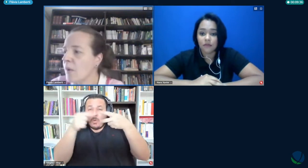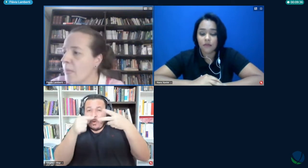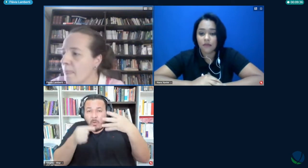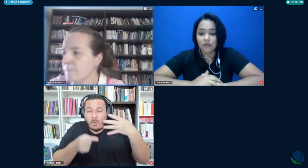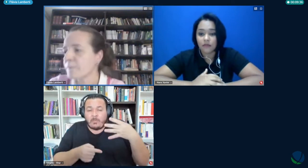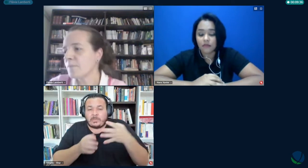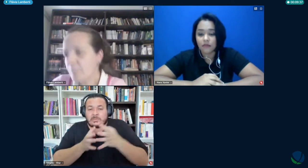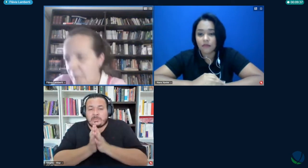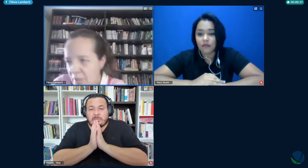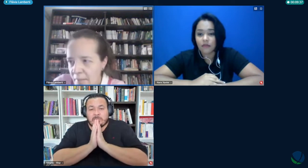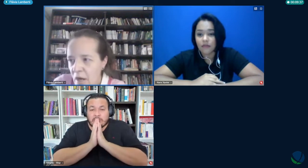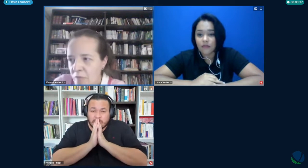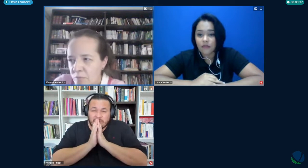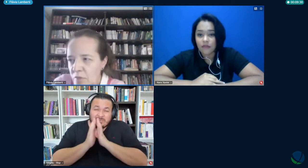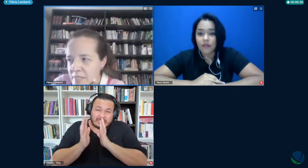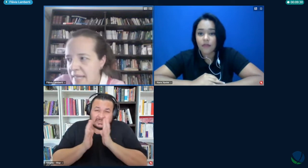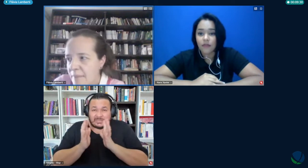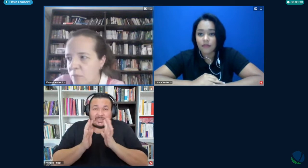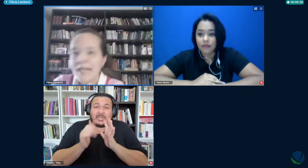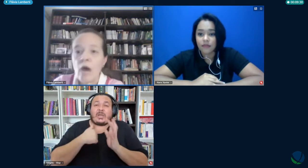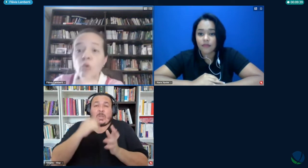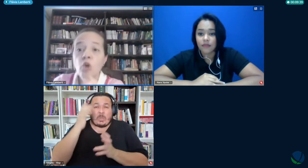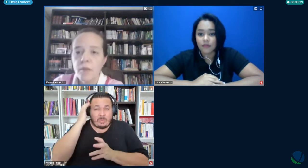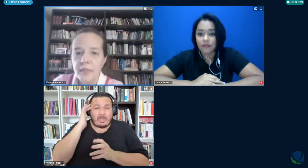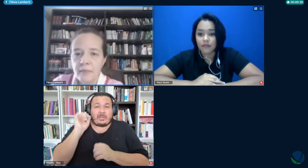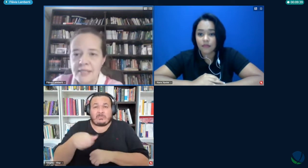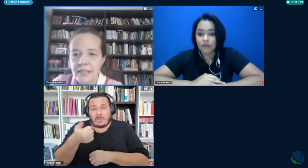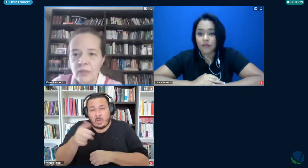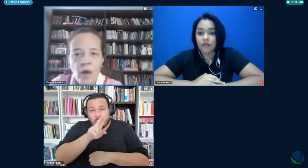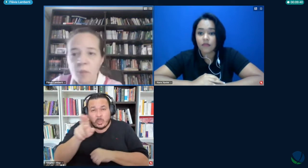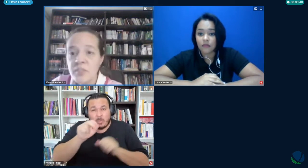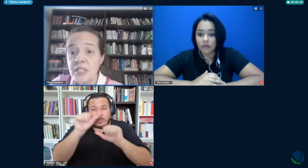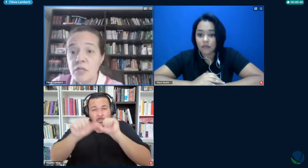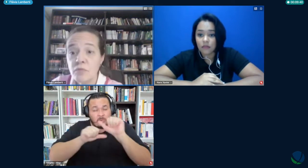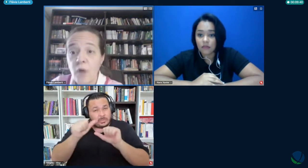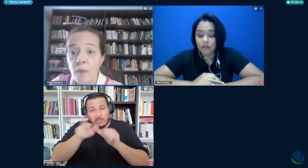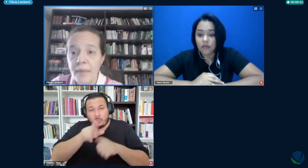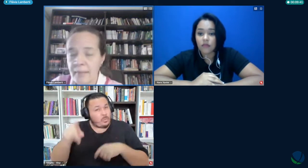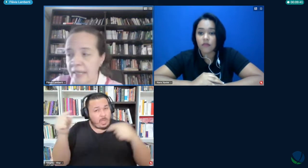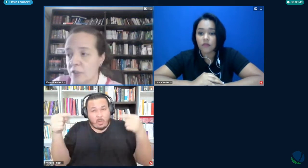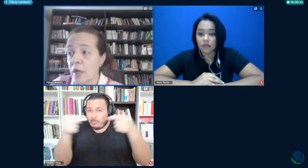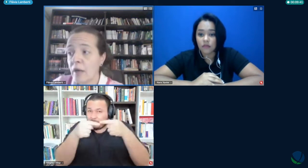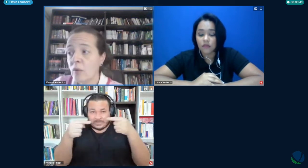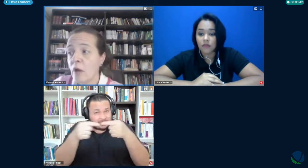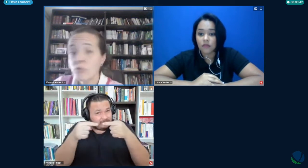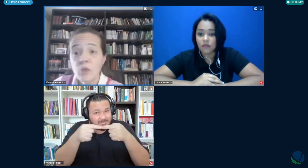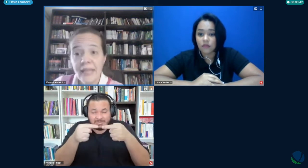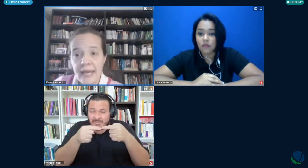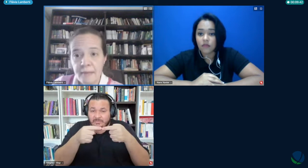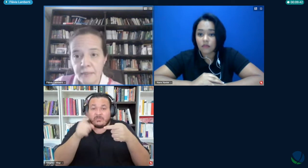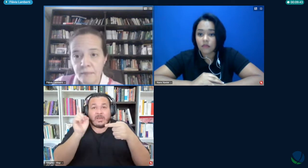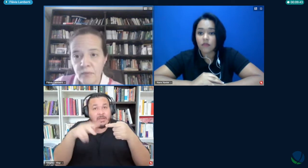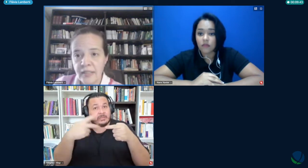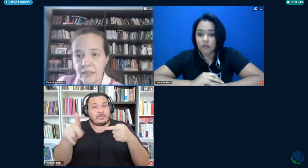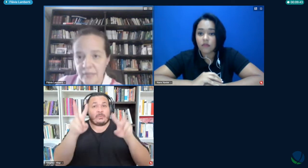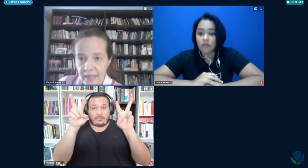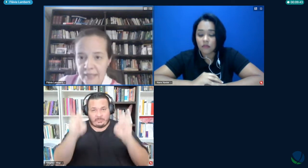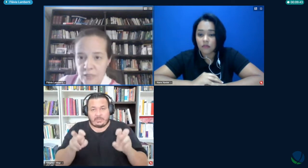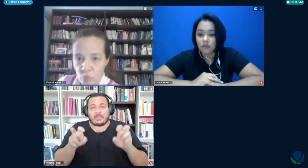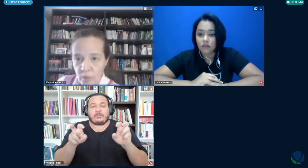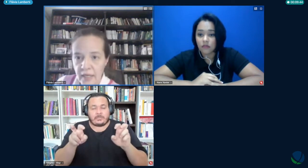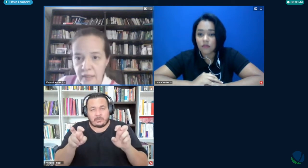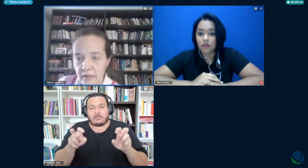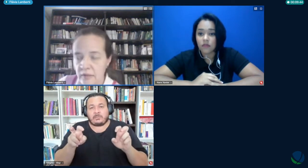Então, acho que é melhor você mudar o nome, assim, não é objetivo propriamente, é o seu tema, né?